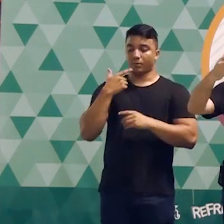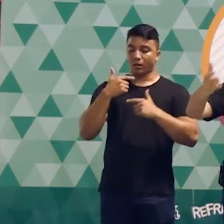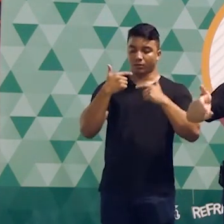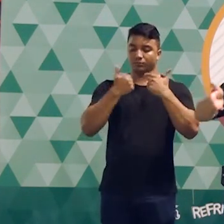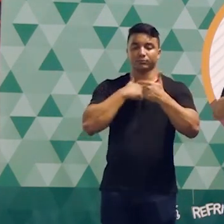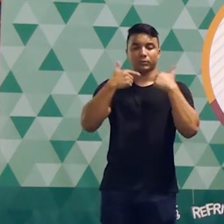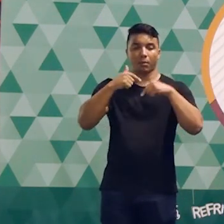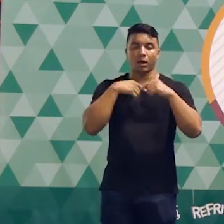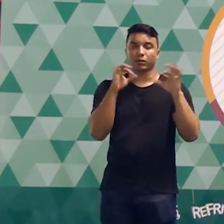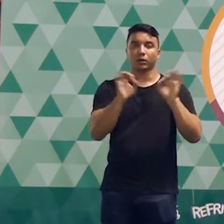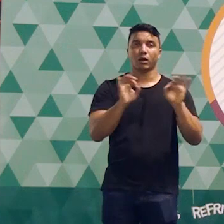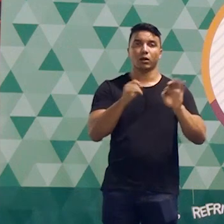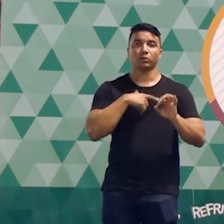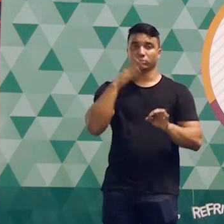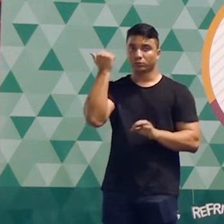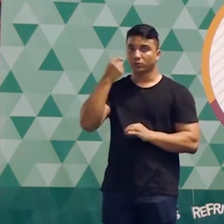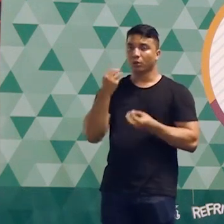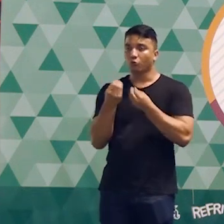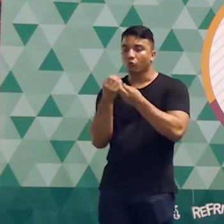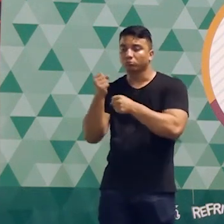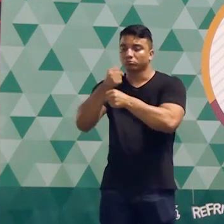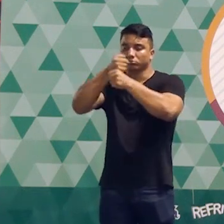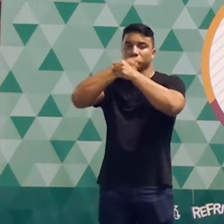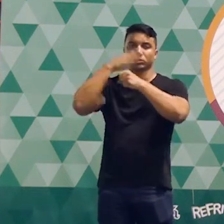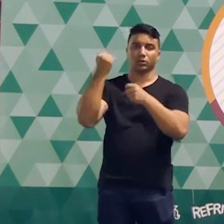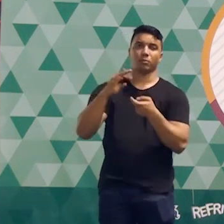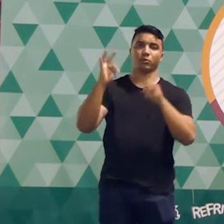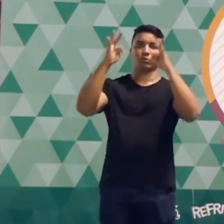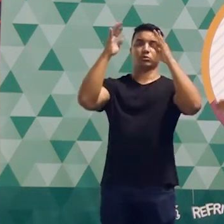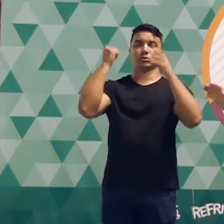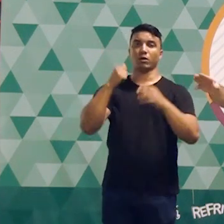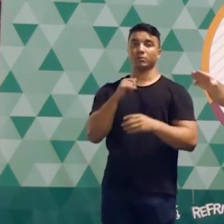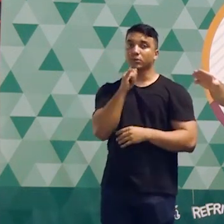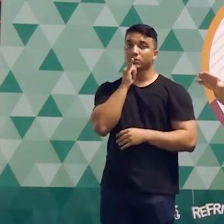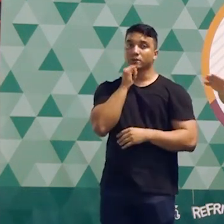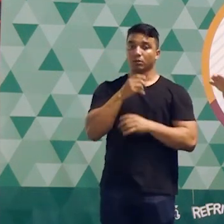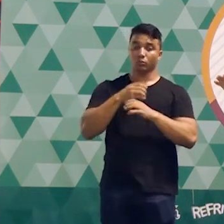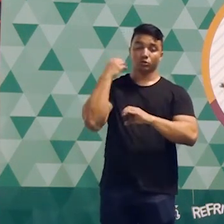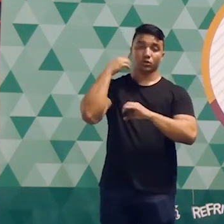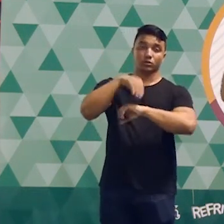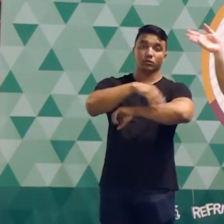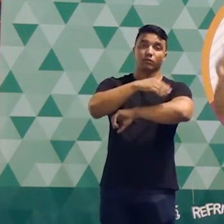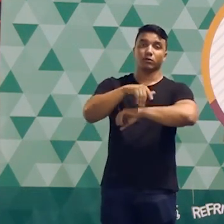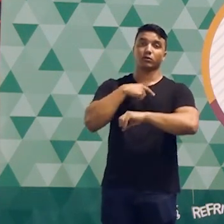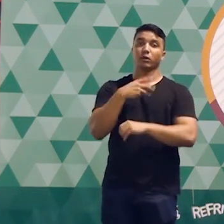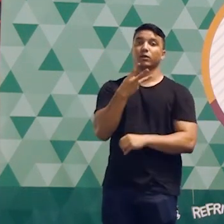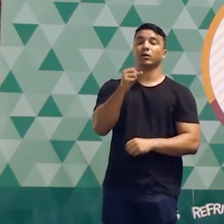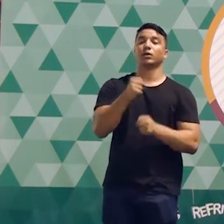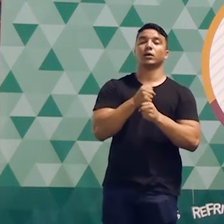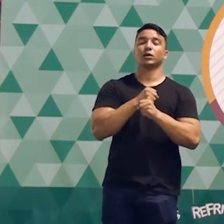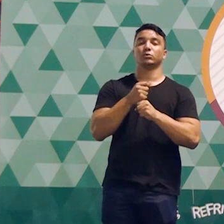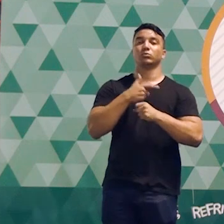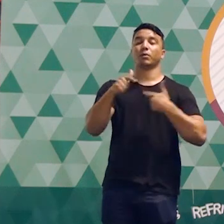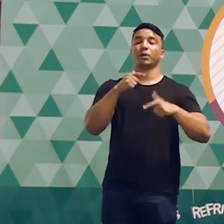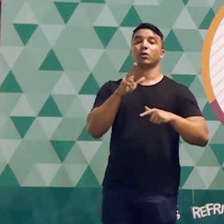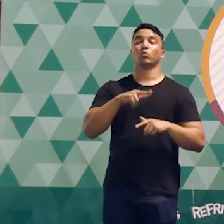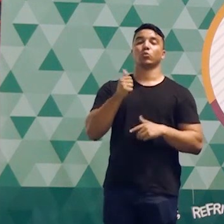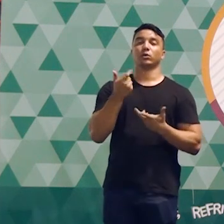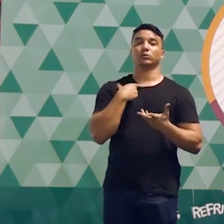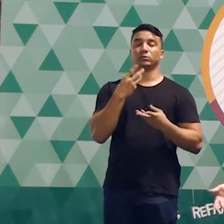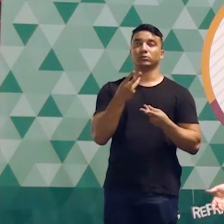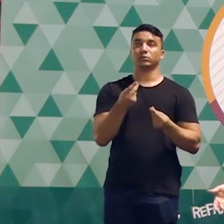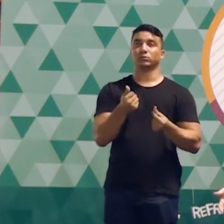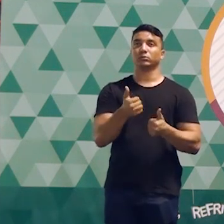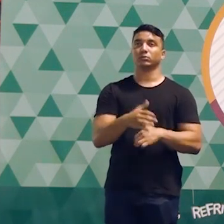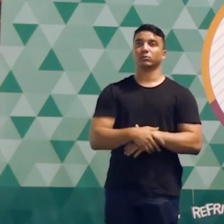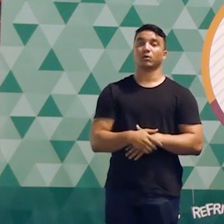ano, ele sabe como construir, sabe usar as tecnologias. Se o cara for um engenheiro civil que está desempregado há 30 anos,